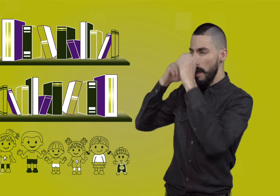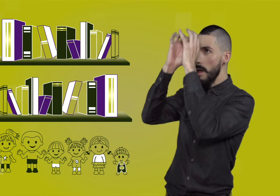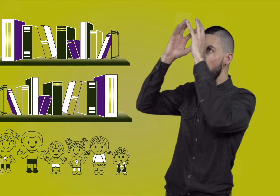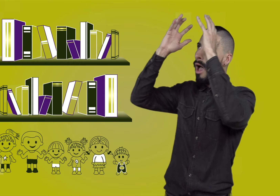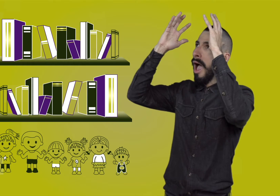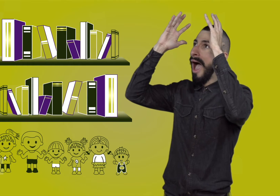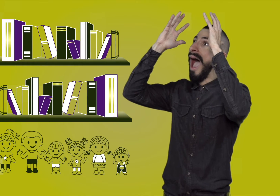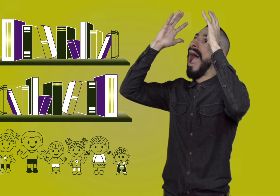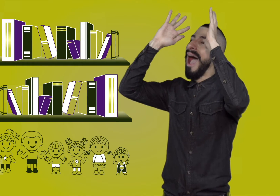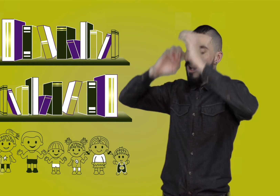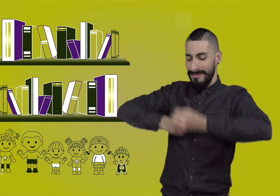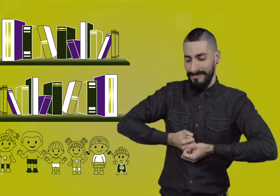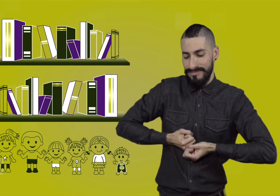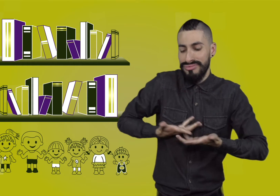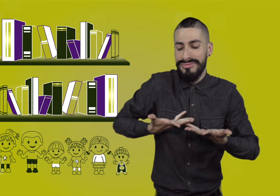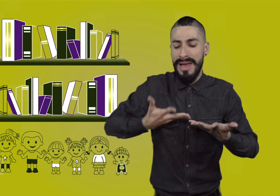textos o dibujos.